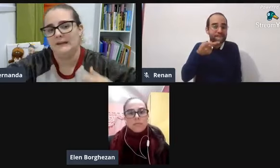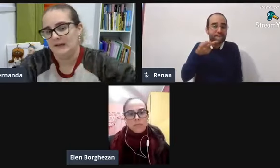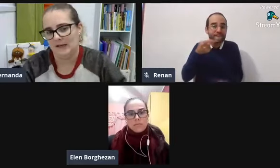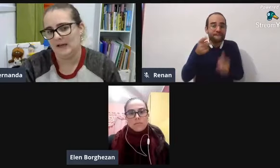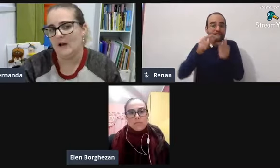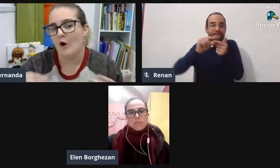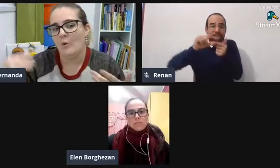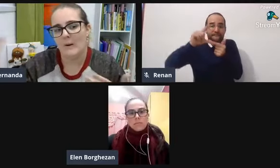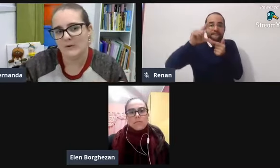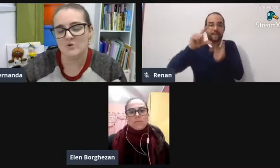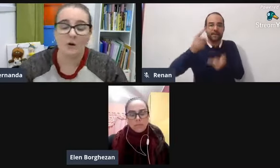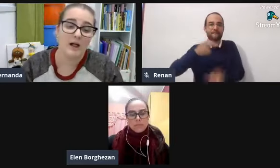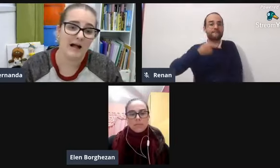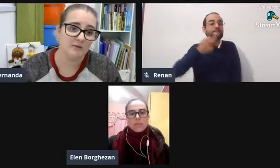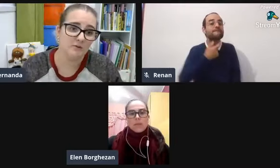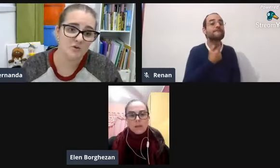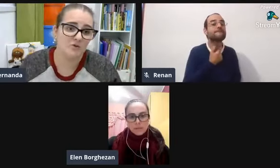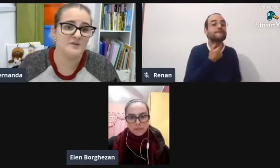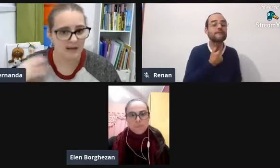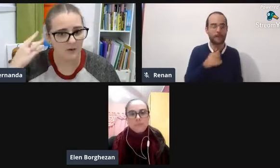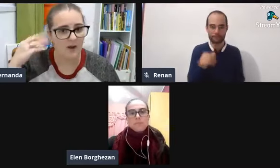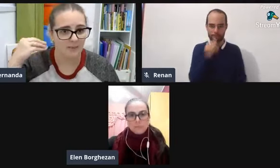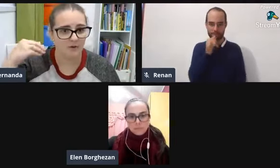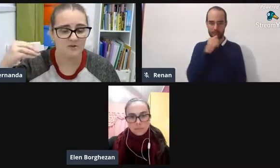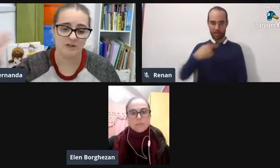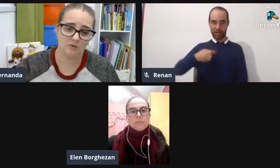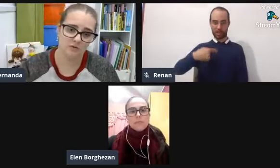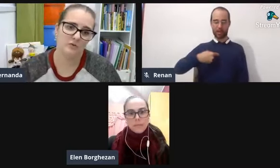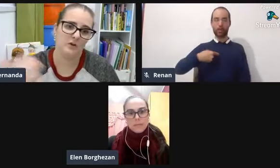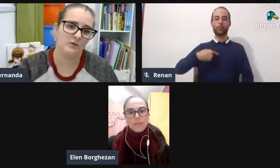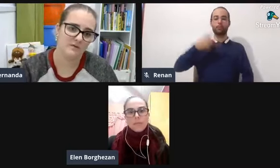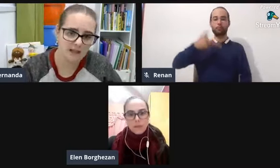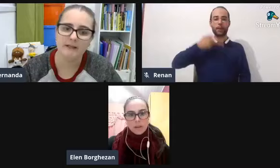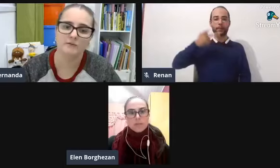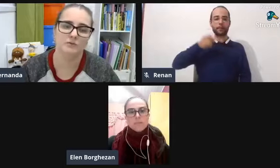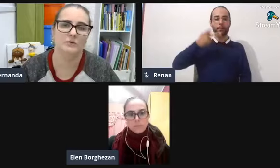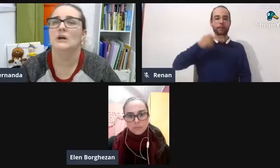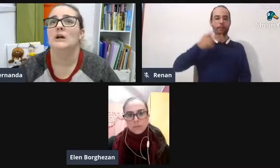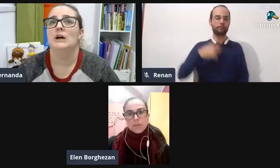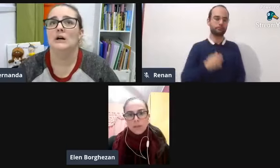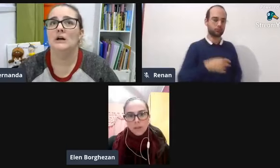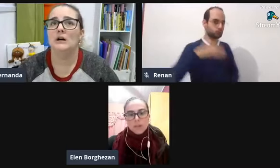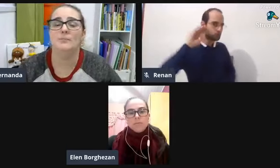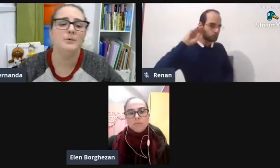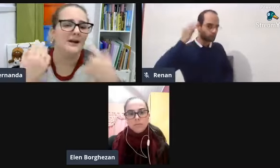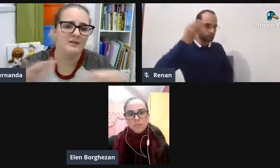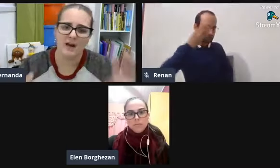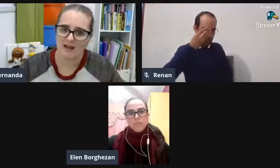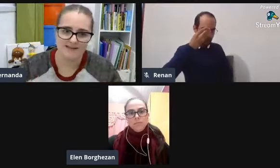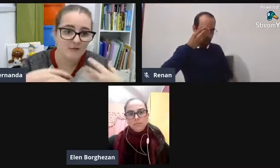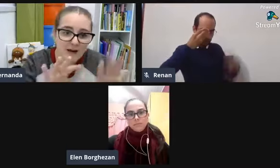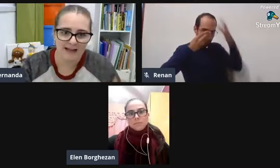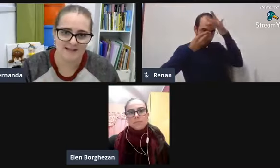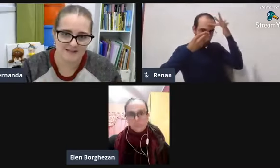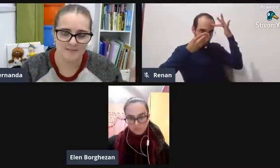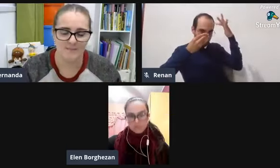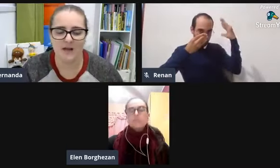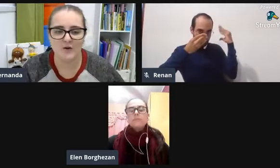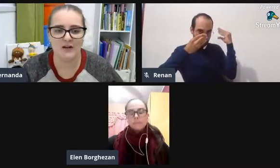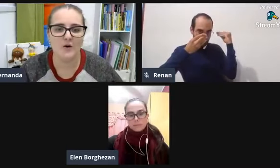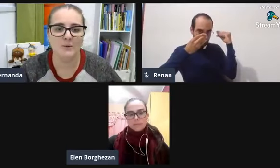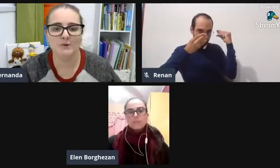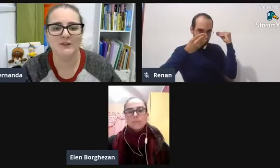aqui e teria uma pessoa ao lado do surdo cego reproduzindo tudo que eu estou falando. E por aí vai, são